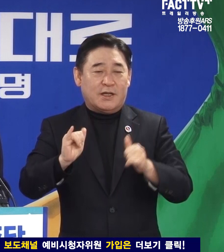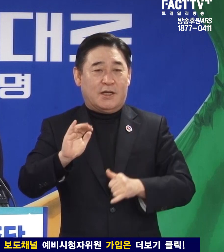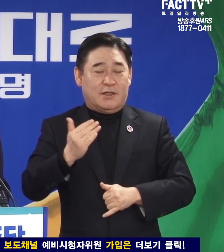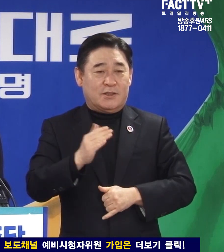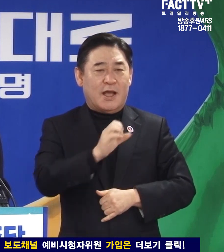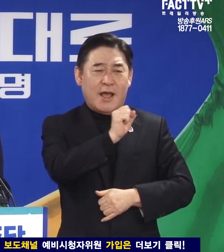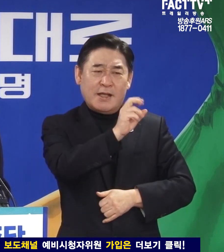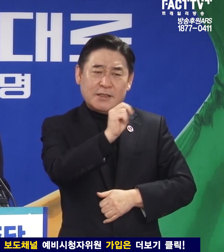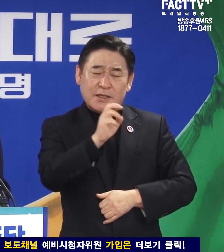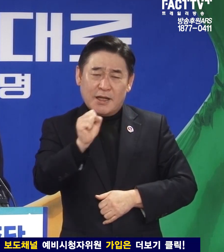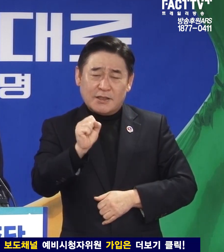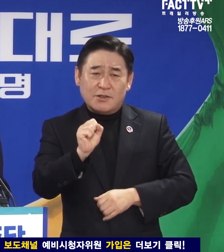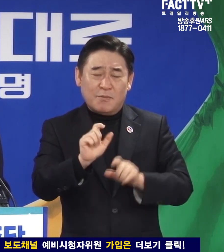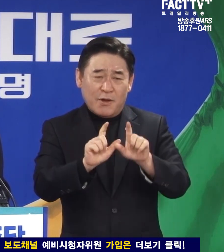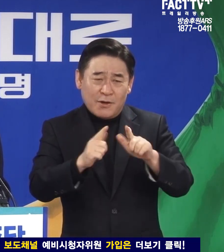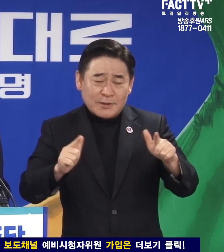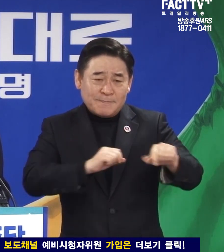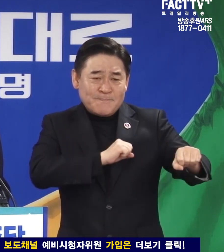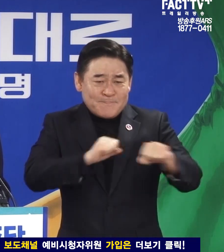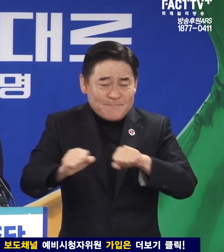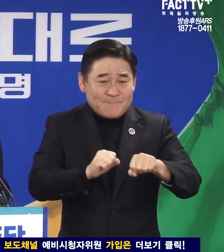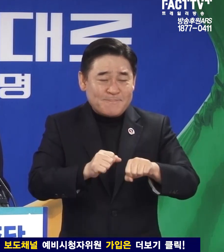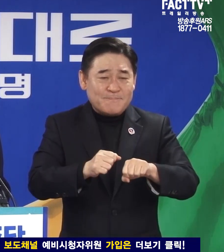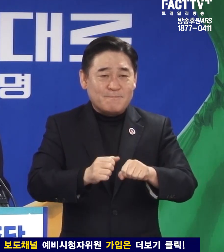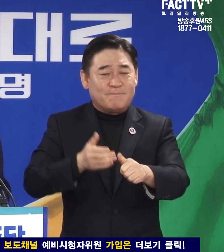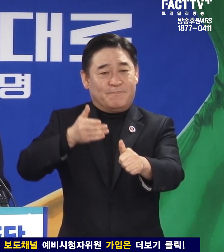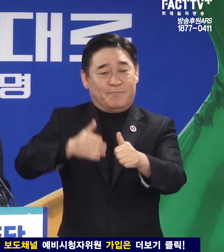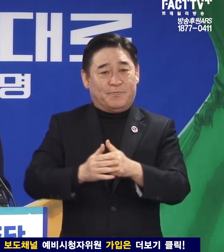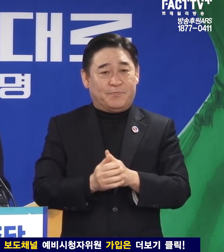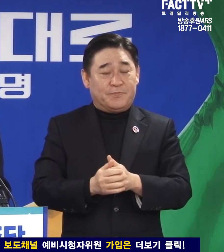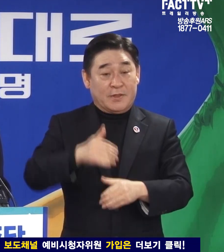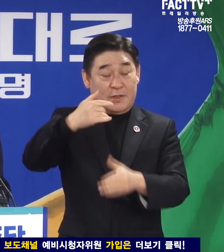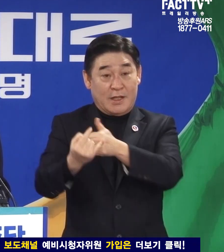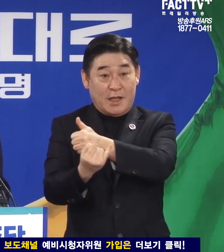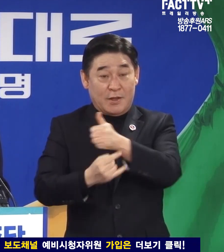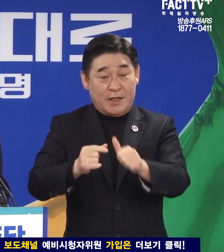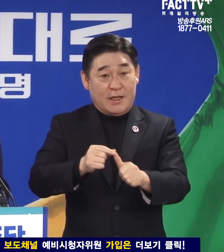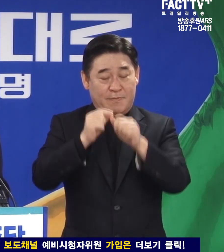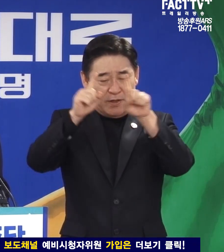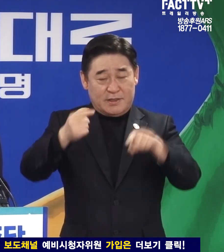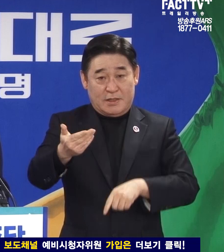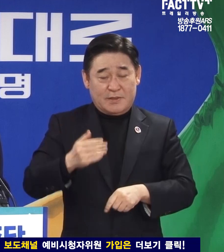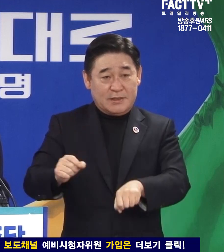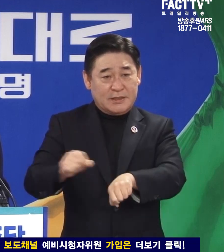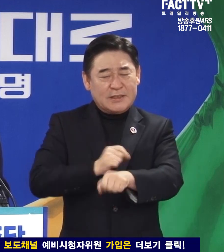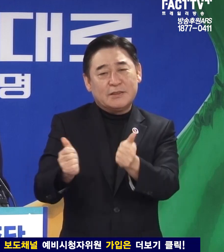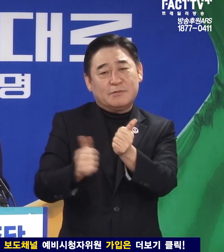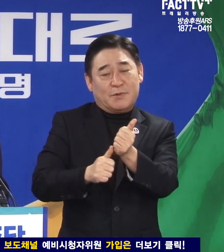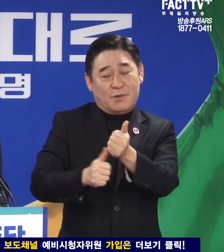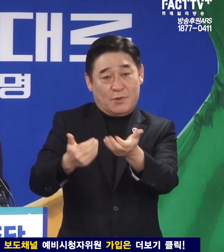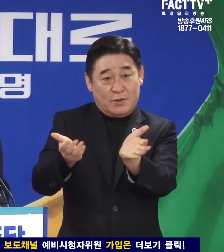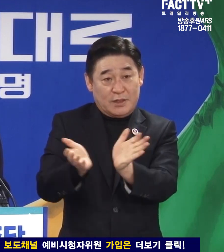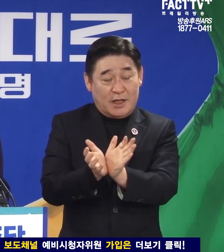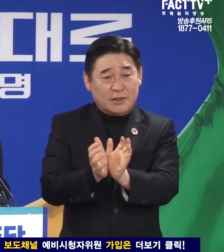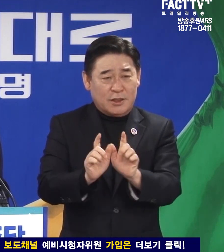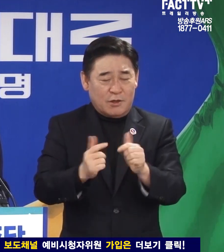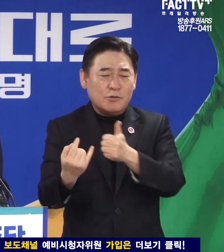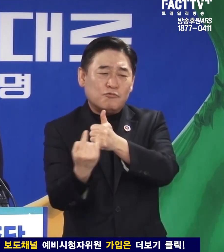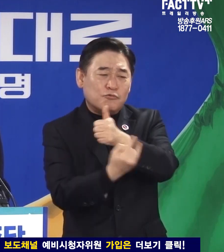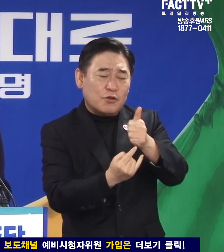등 적극적인 활동을 해주십시오. 선대위의 임명장을 받은 특보단과 각종